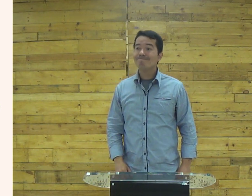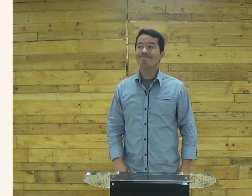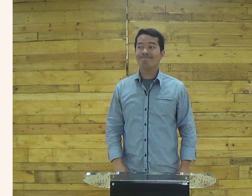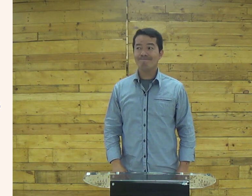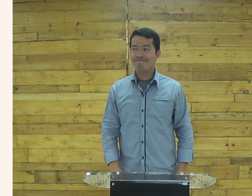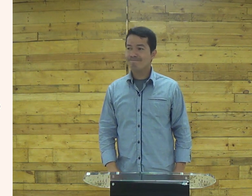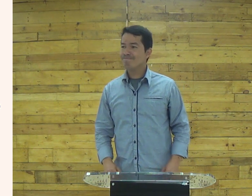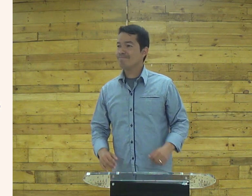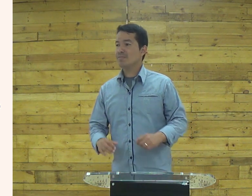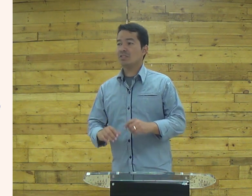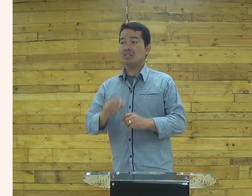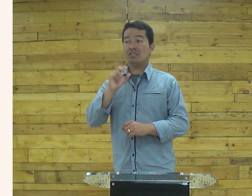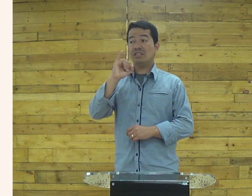Senhor chega.